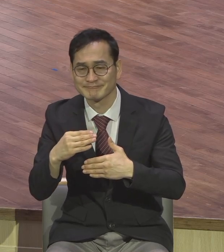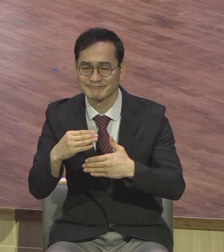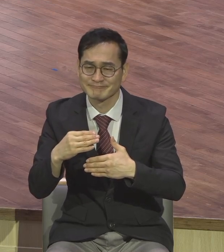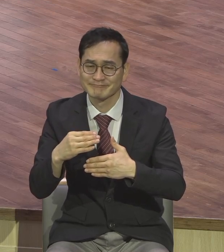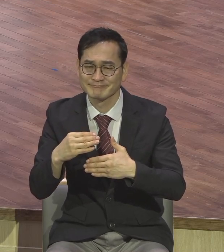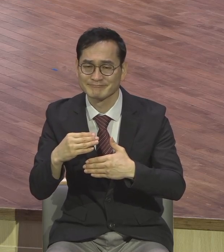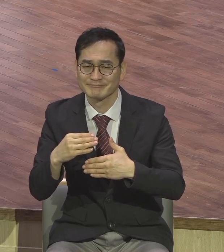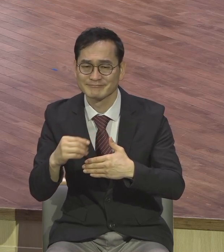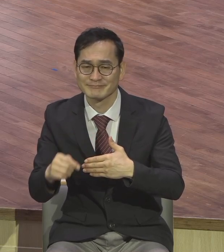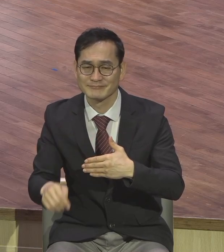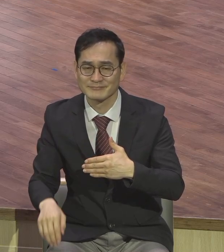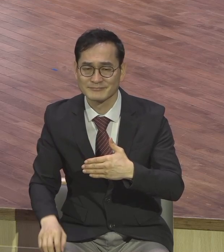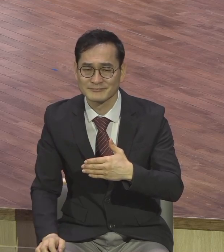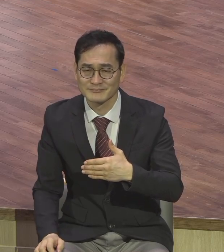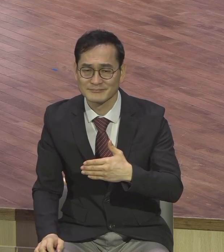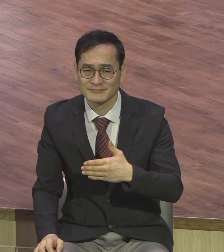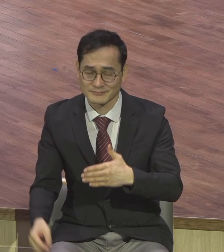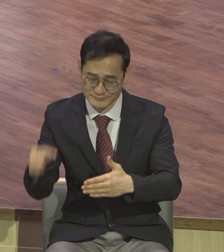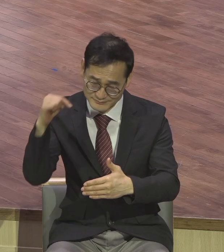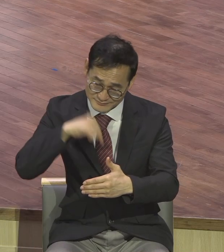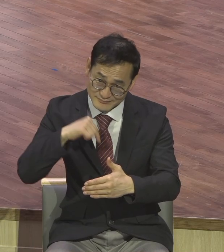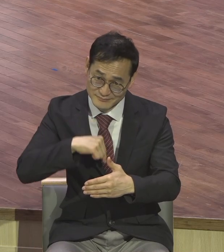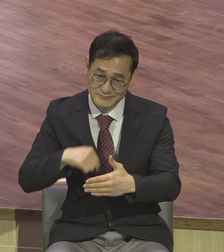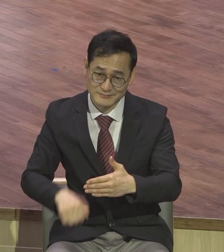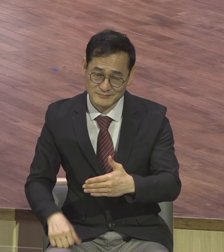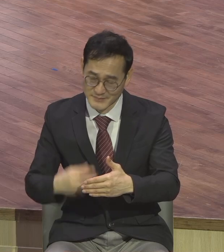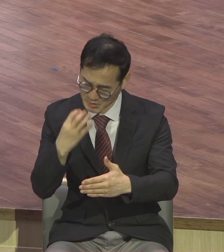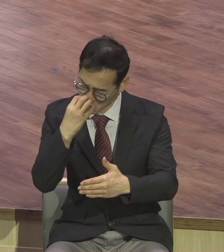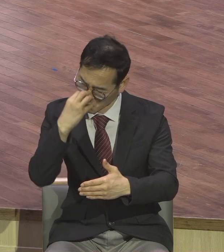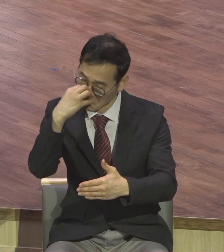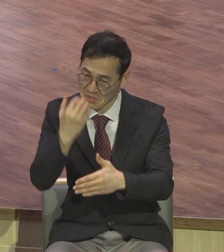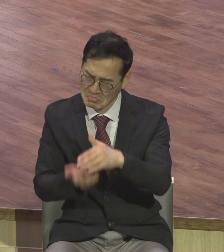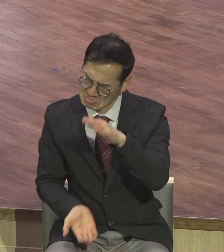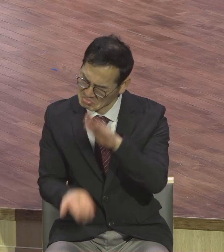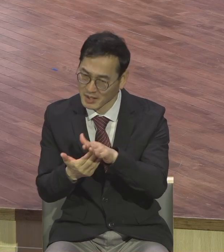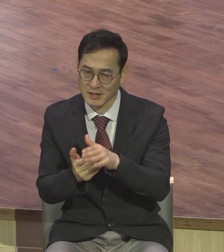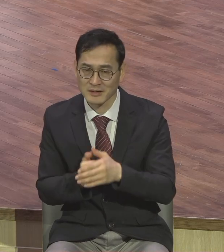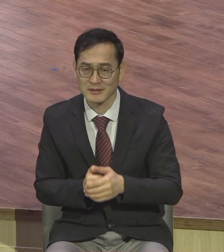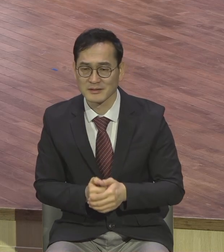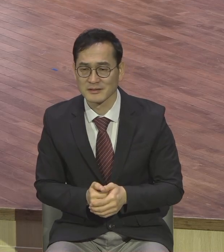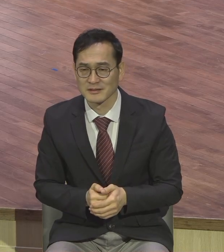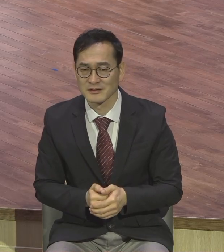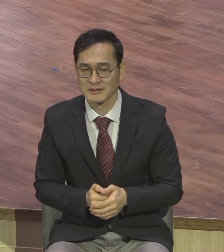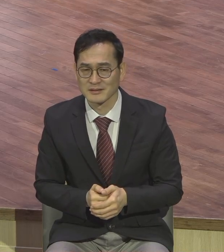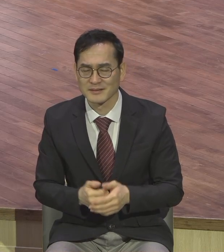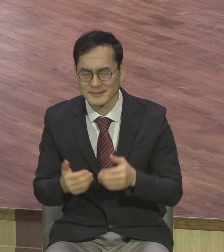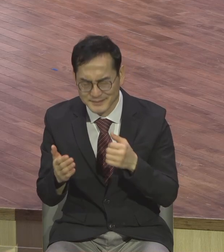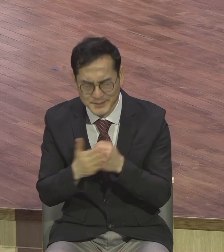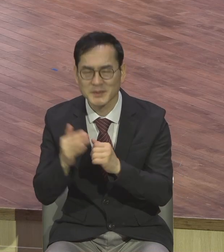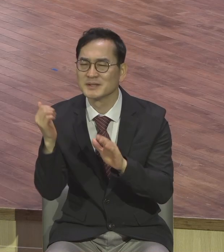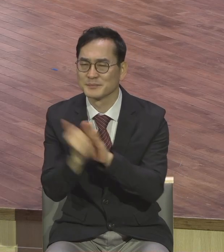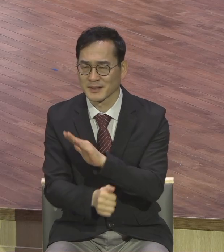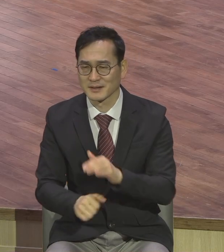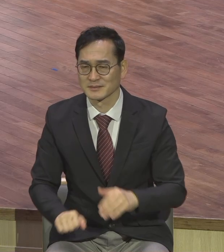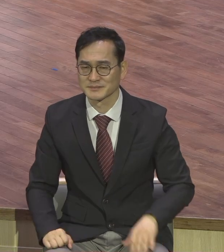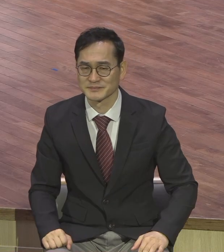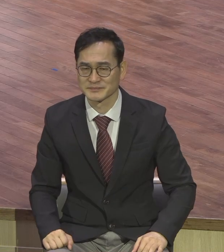왜 복음의 맛을 모르는지 아세요? 그 속에 엄청난 교만이 있는 겁니다. 자기라고 하는. 자기를